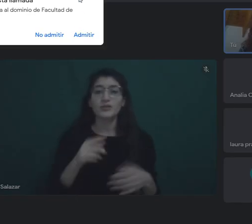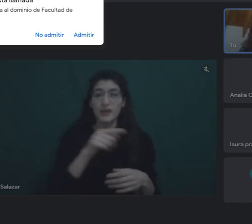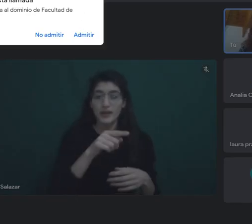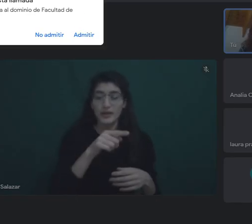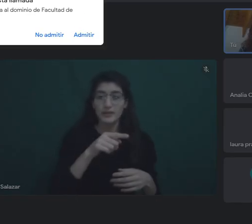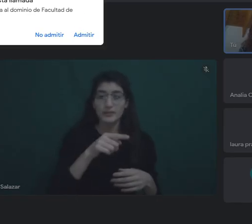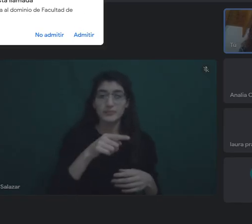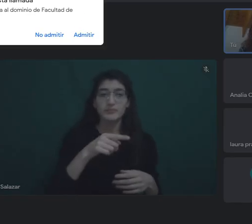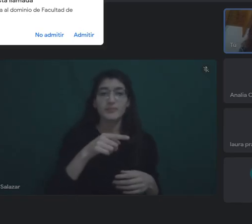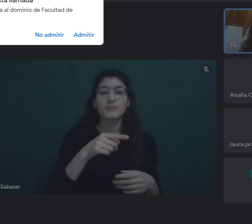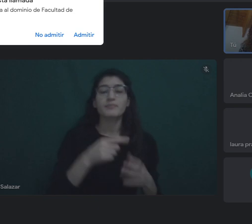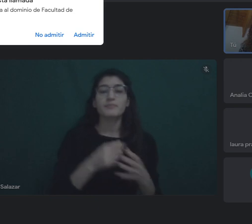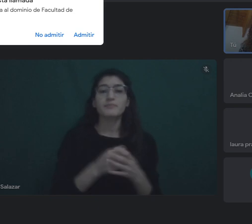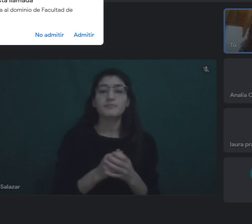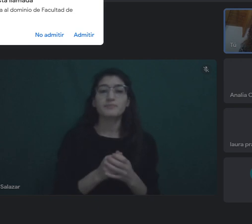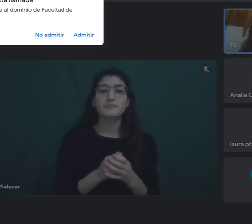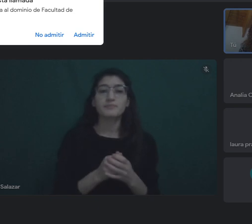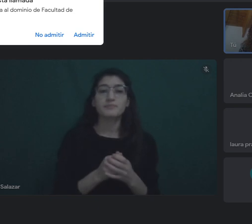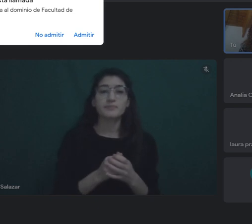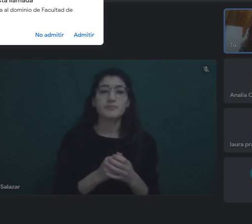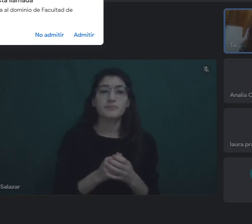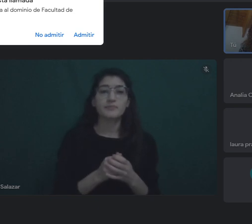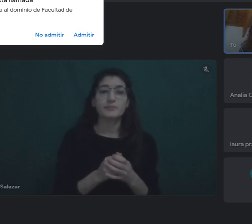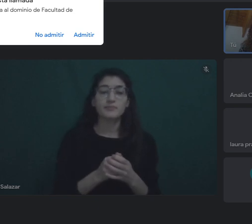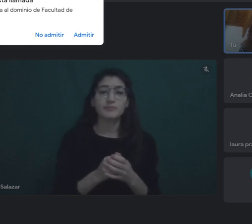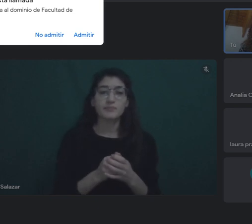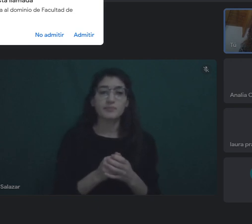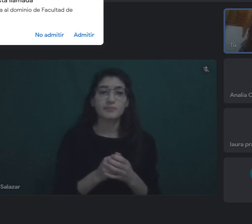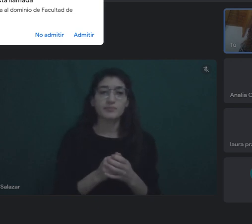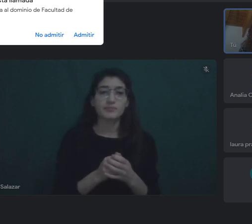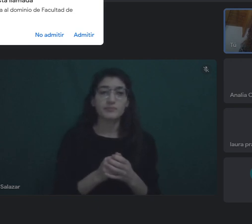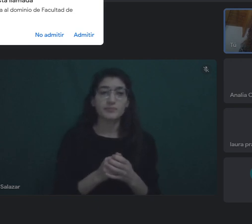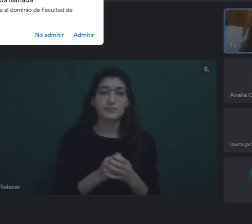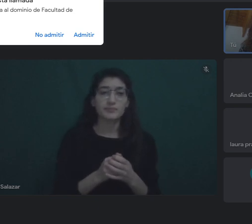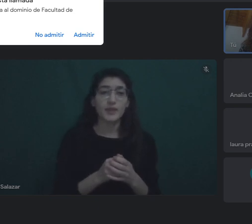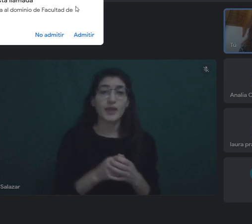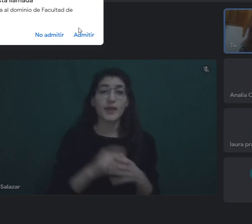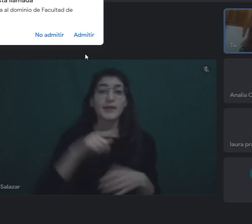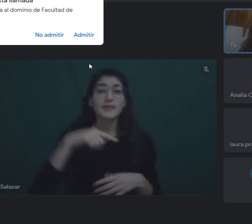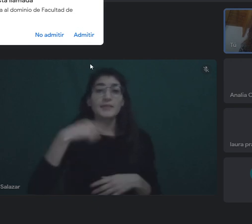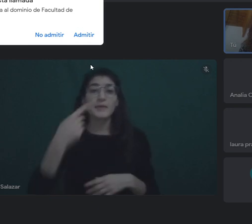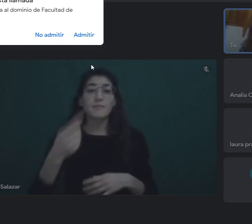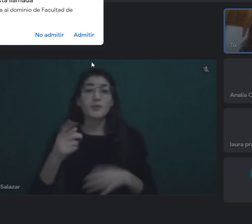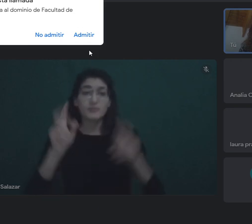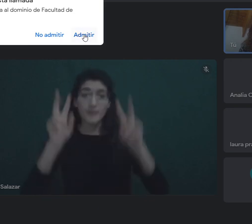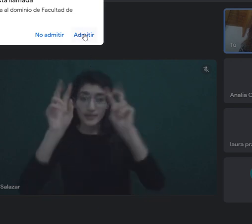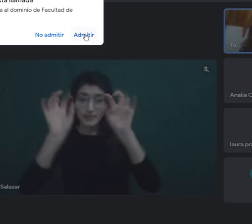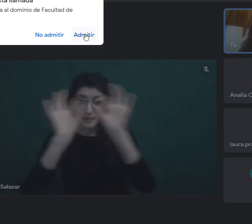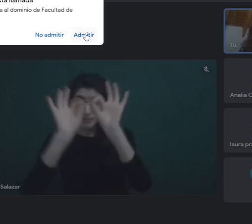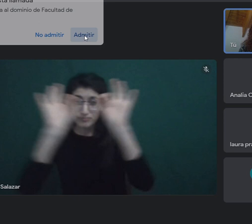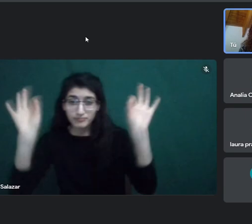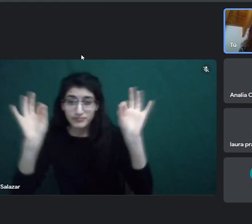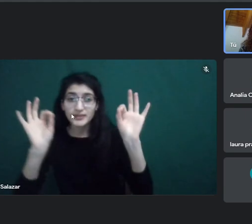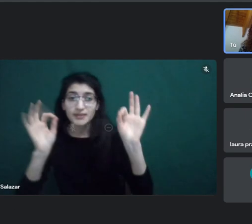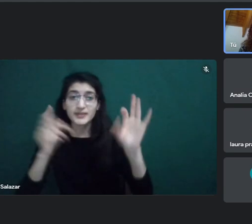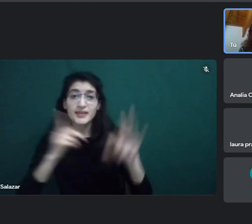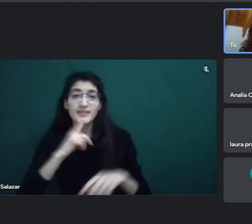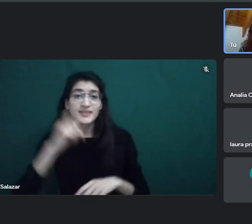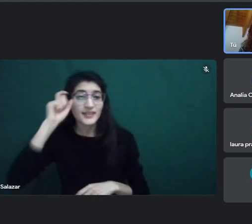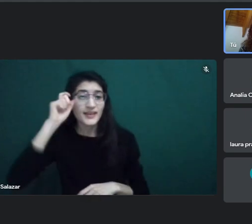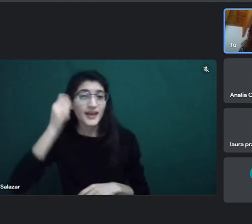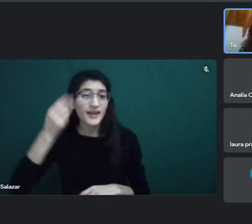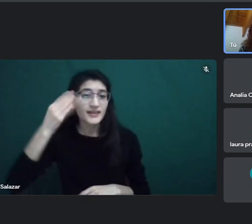Luego tenemos teaching, learning and achieving, que ahí sí